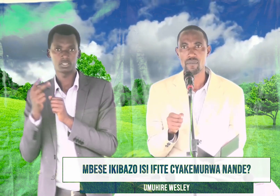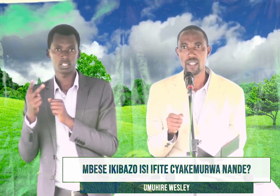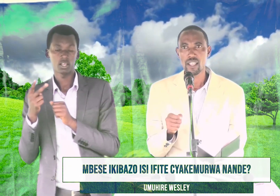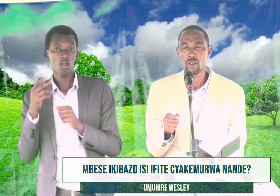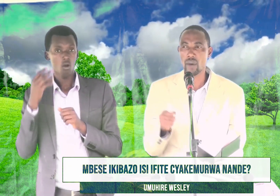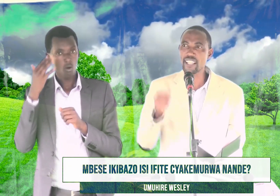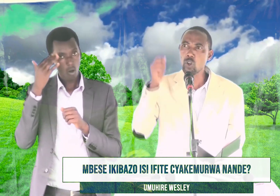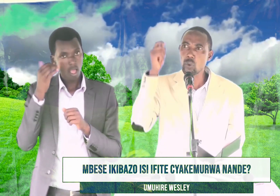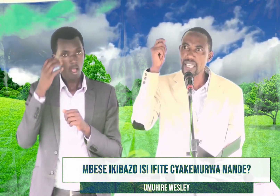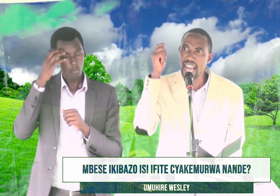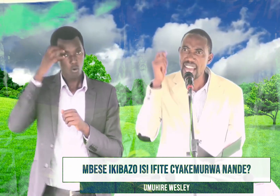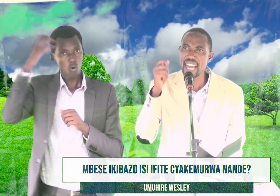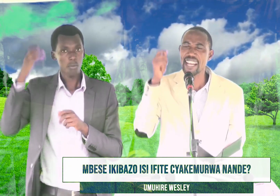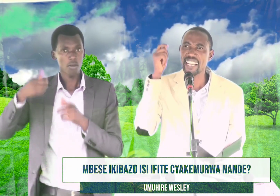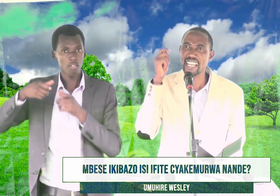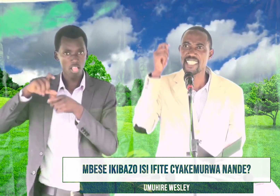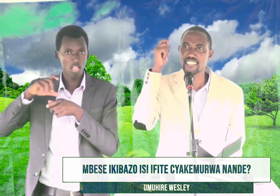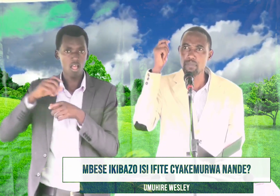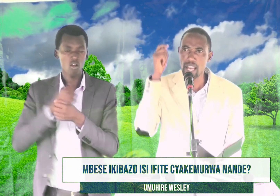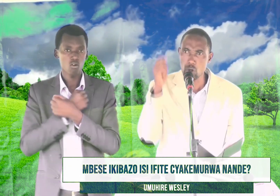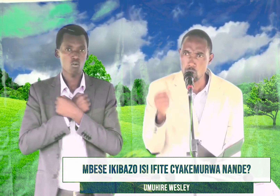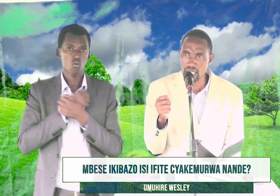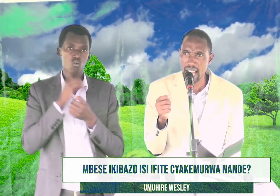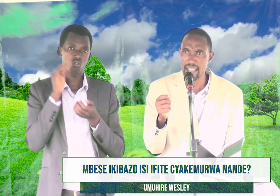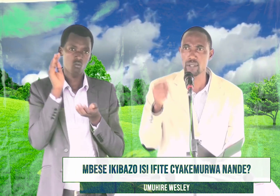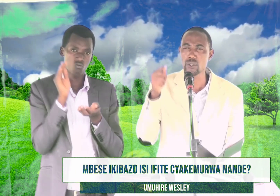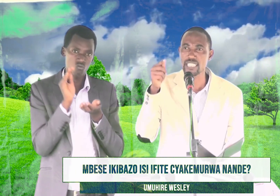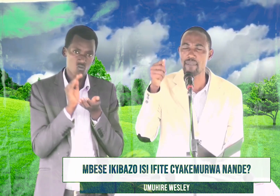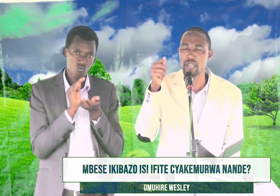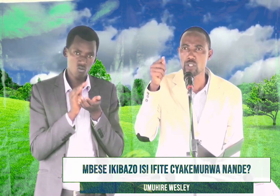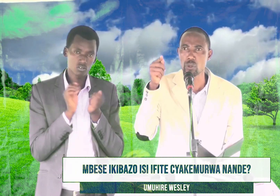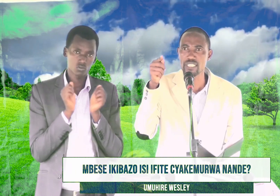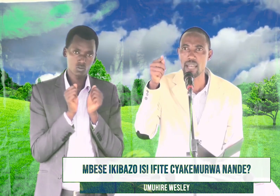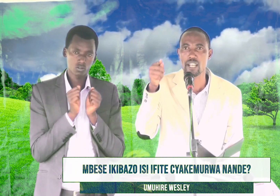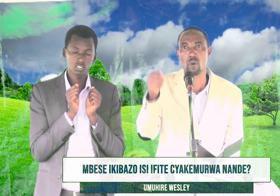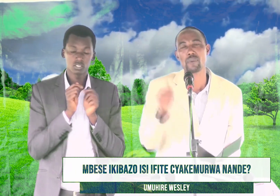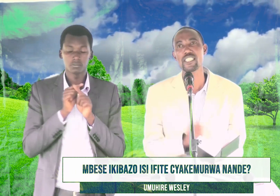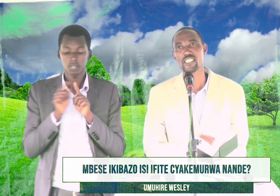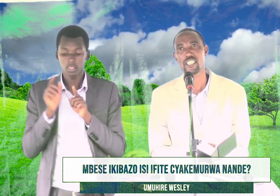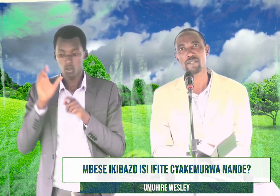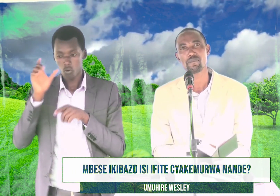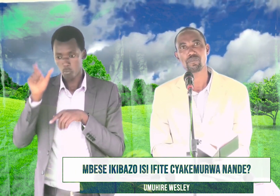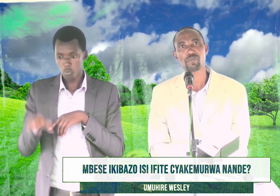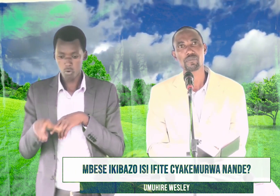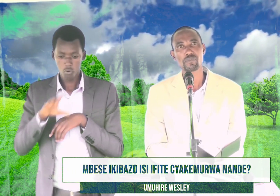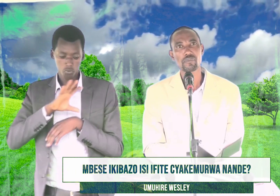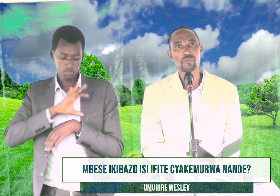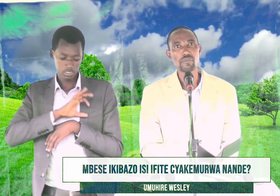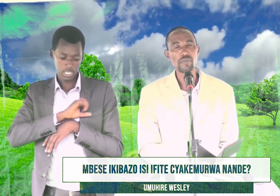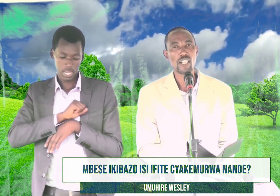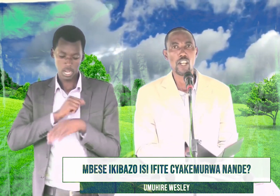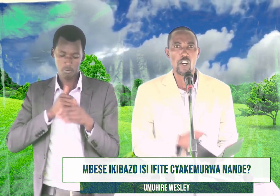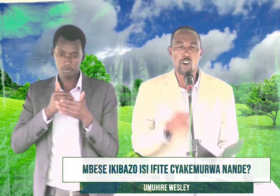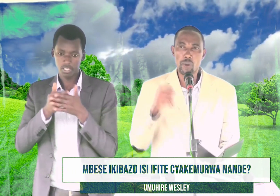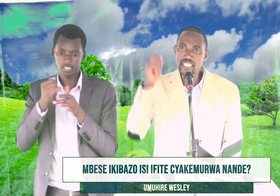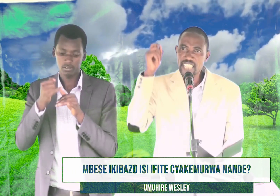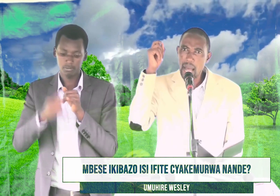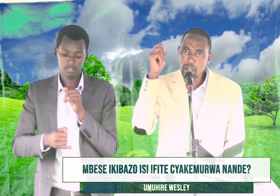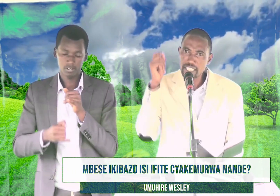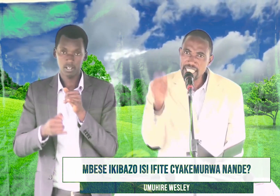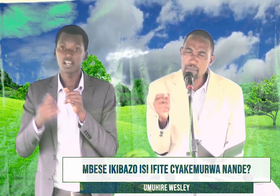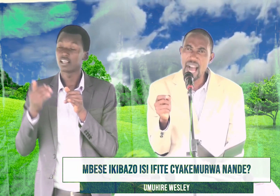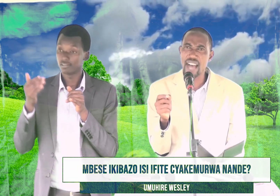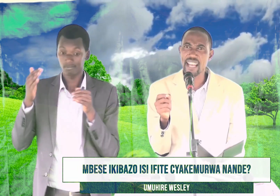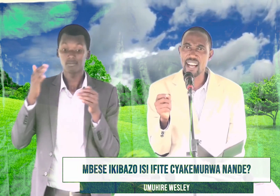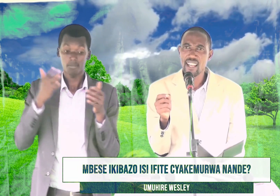ruzakonja, ngo ariko uwihangana akageza imperuka ntiwuzemererwa kwinjira. Ubwo